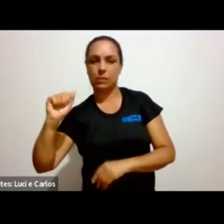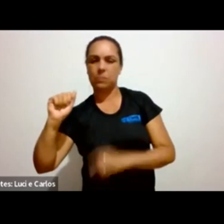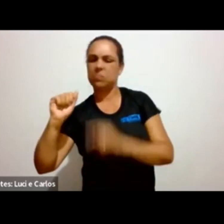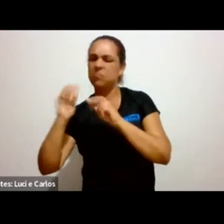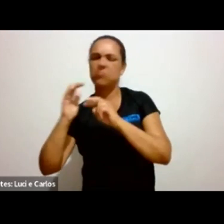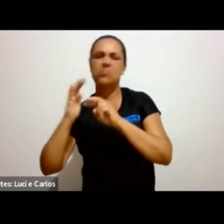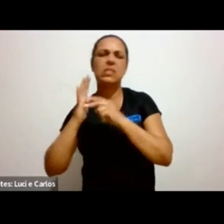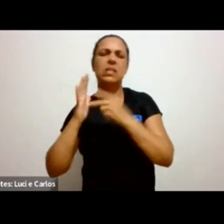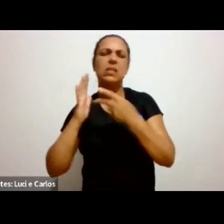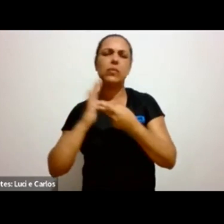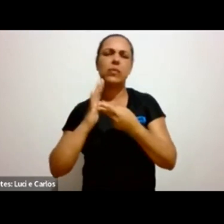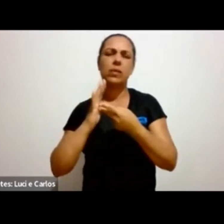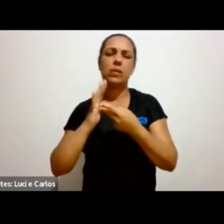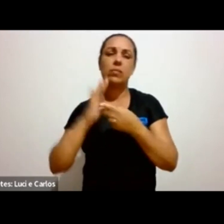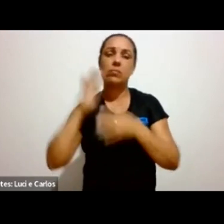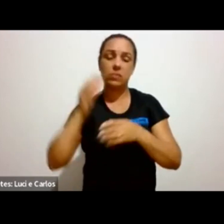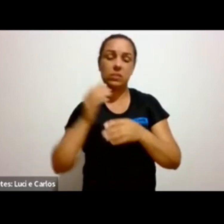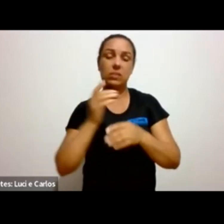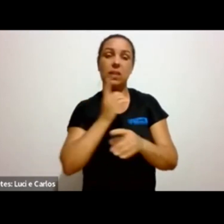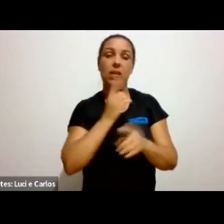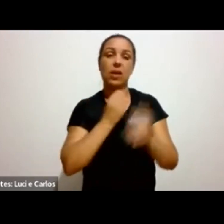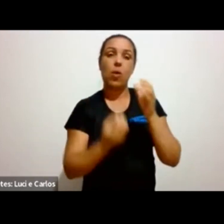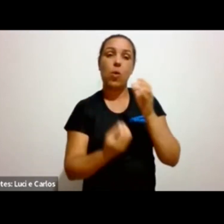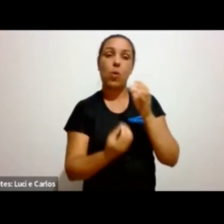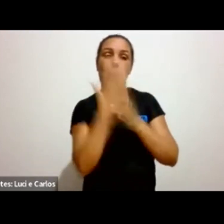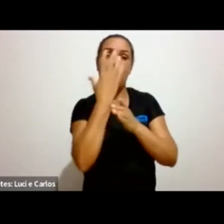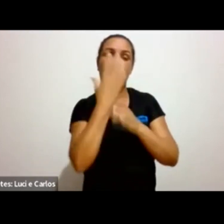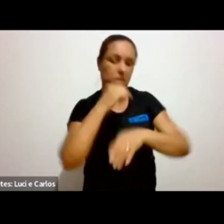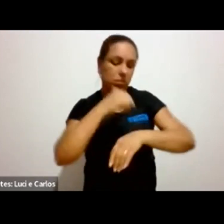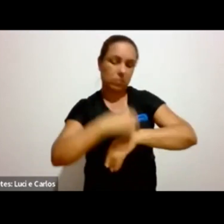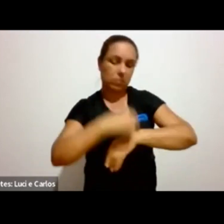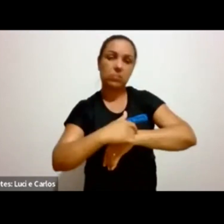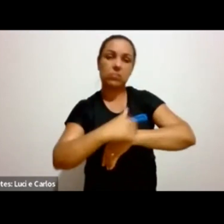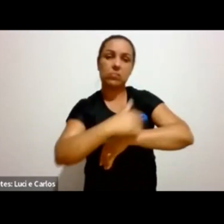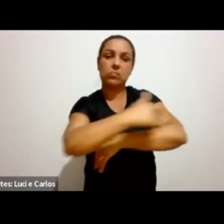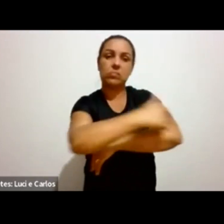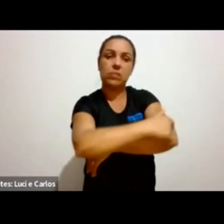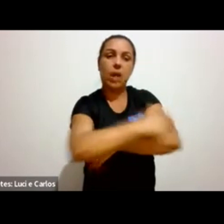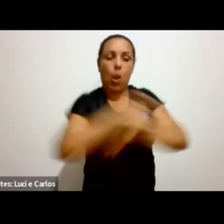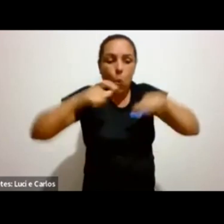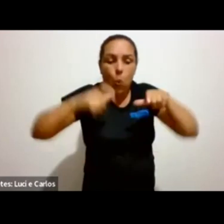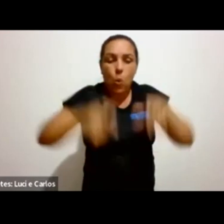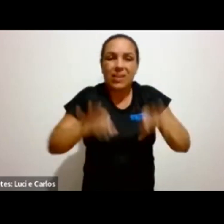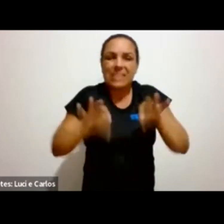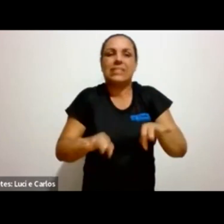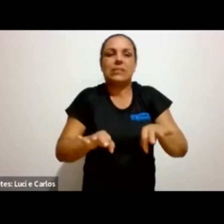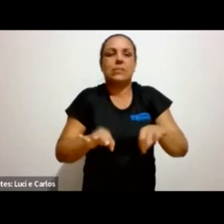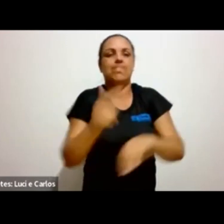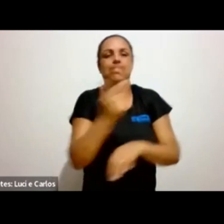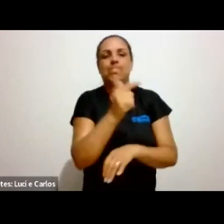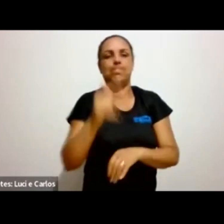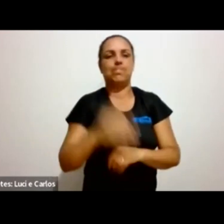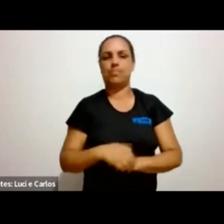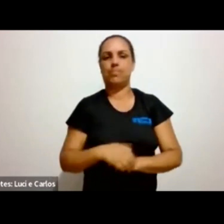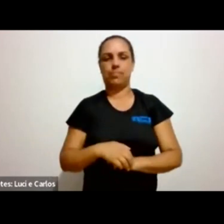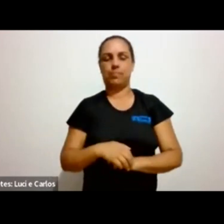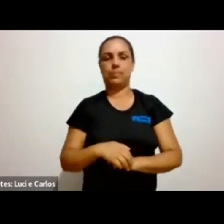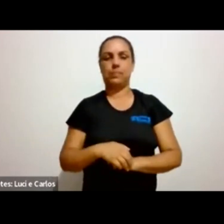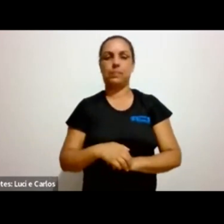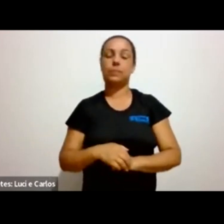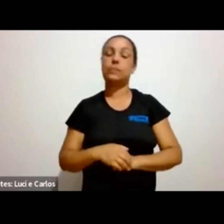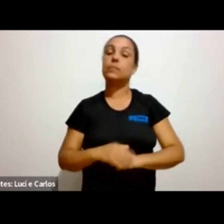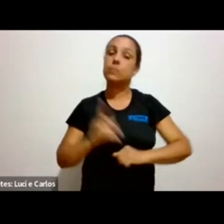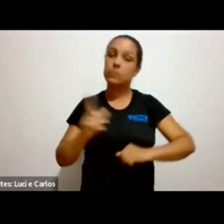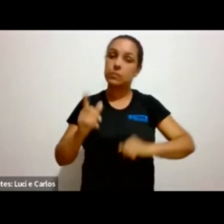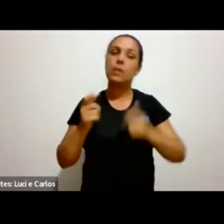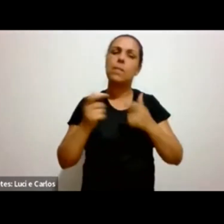te dizer, para você que sofre de fibromialgia, eu sei o que você está passando. Aí você vai